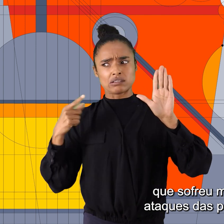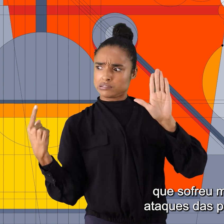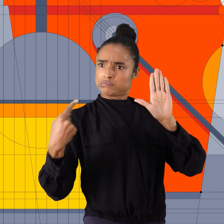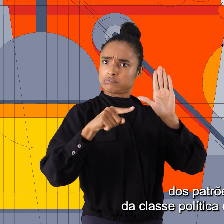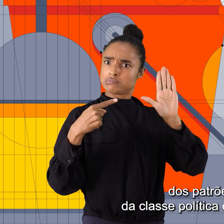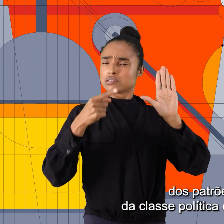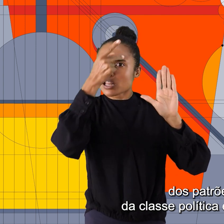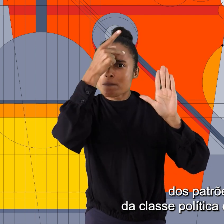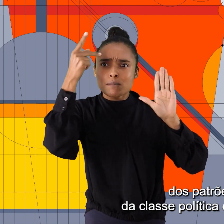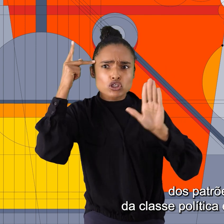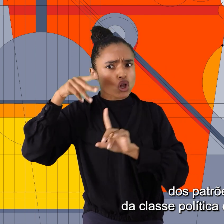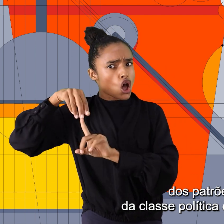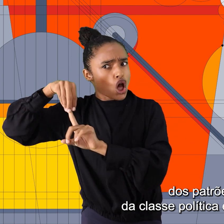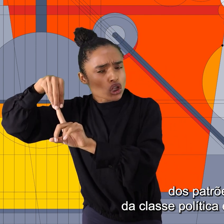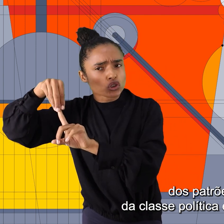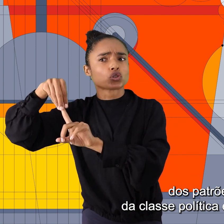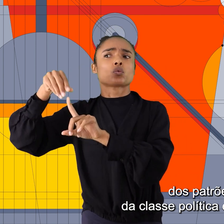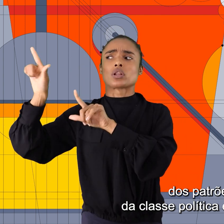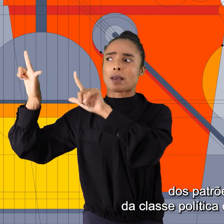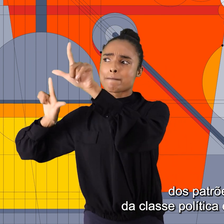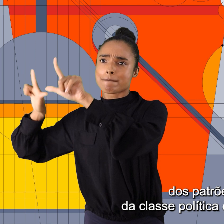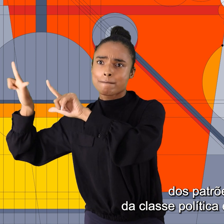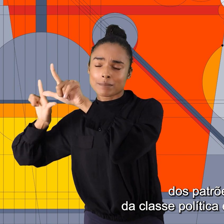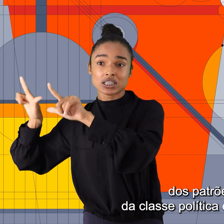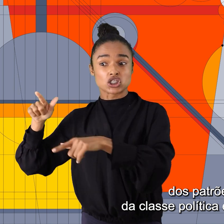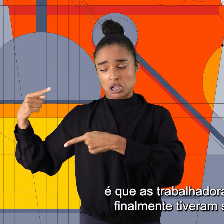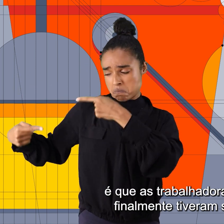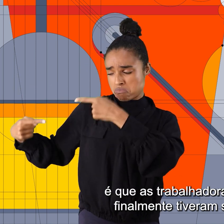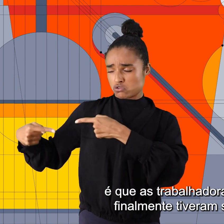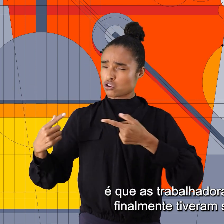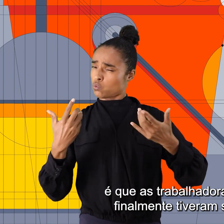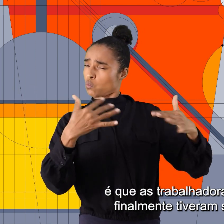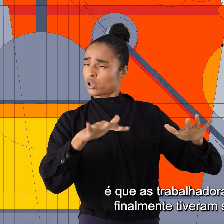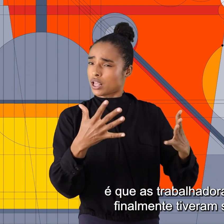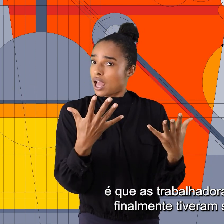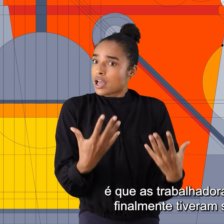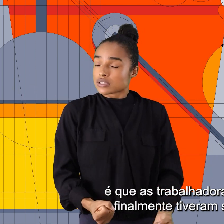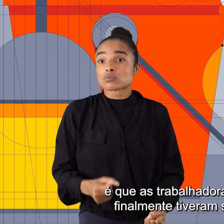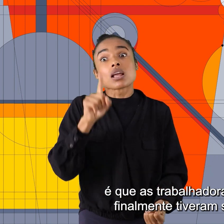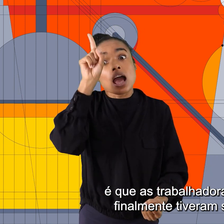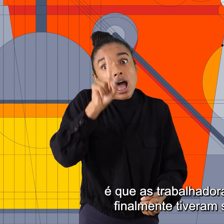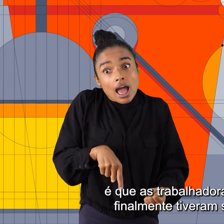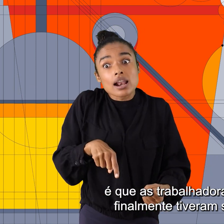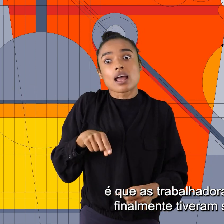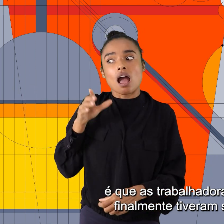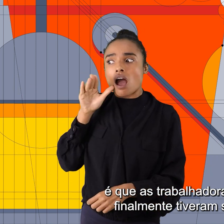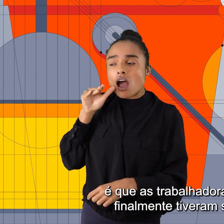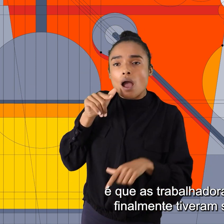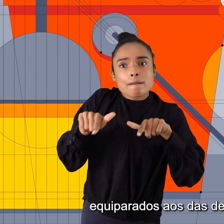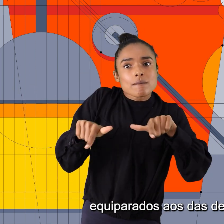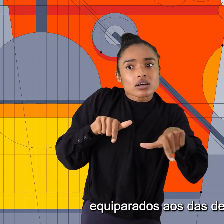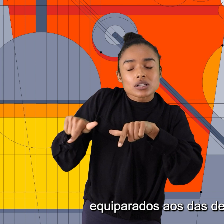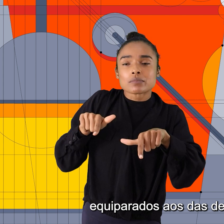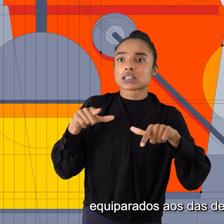das patroas, dos patrões, da classe política e da mídia, é que as trabalhadoras domésticas finalmente tiveram seus